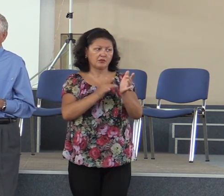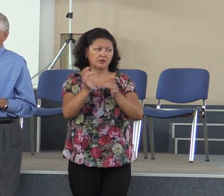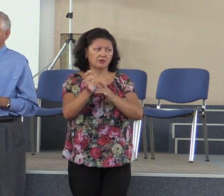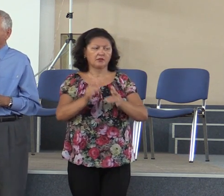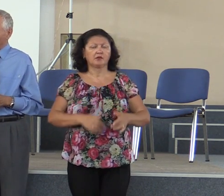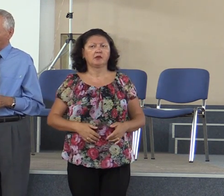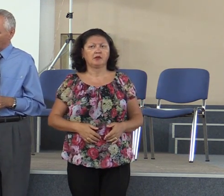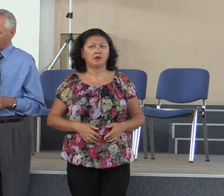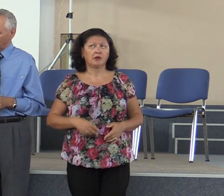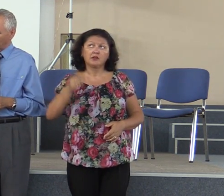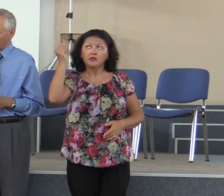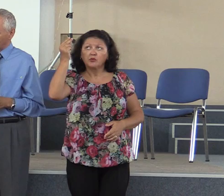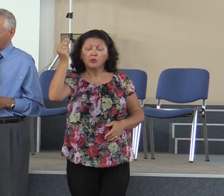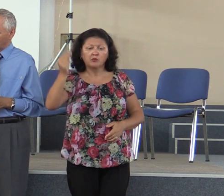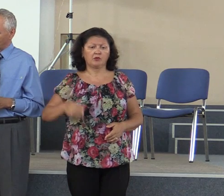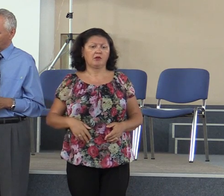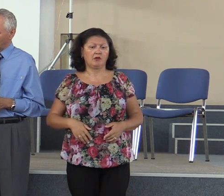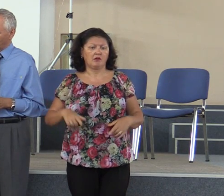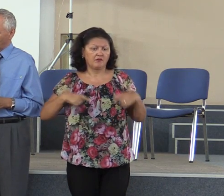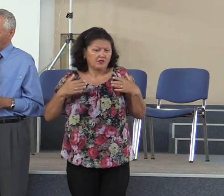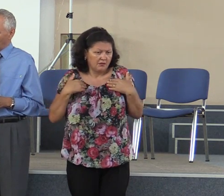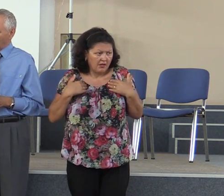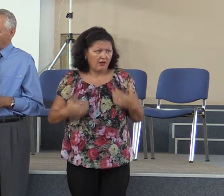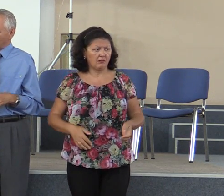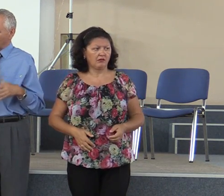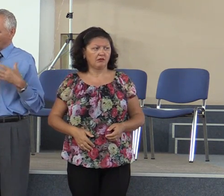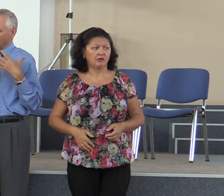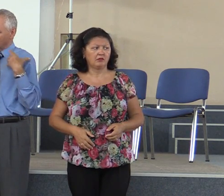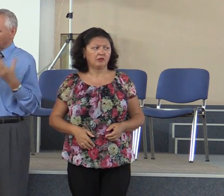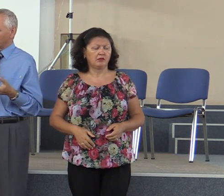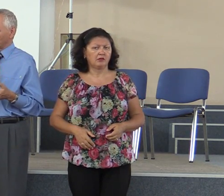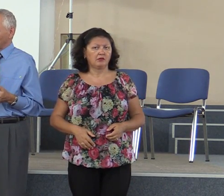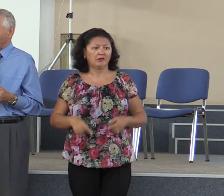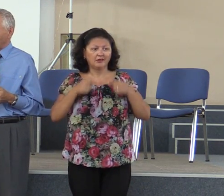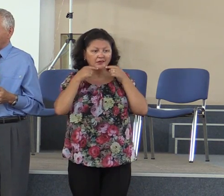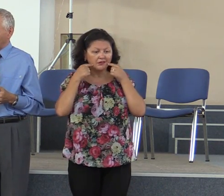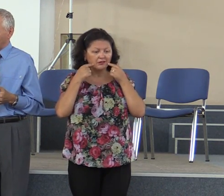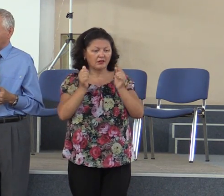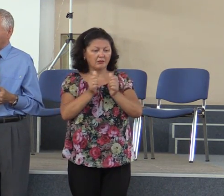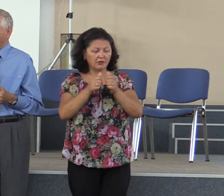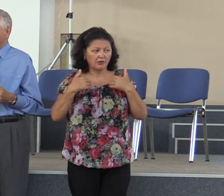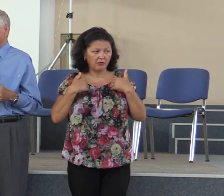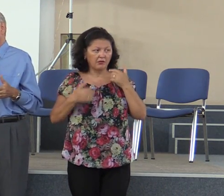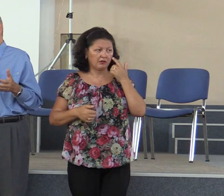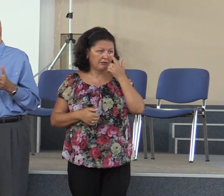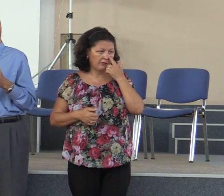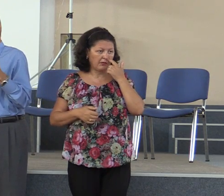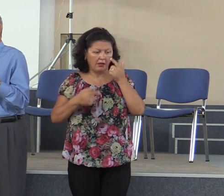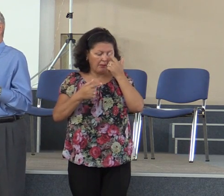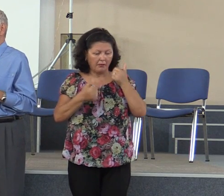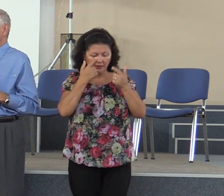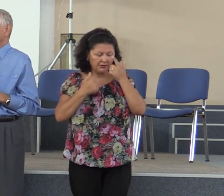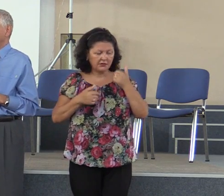my life. El este Domnul vieții mele. He laughs with me. El râde împreună cu mine. He cries with me. El